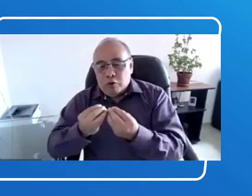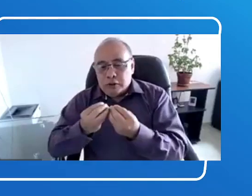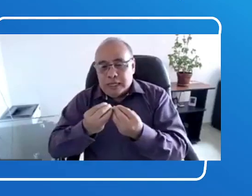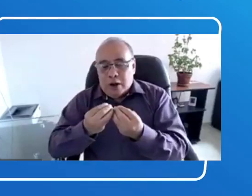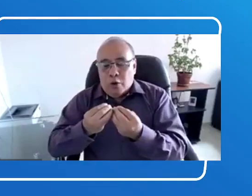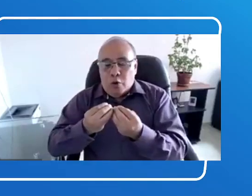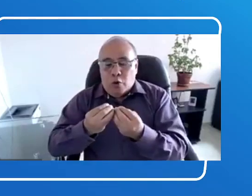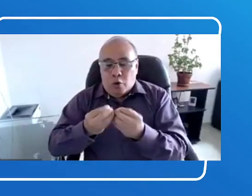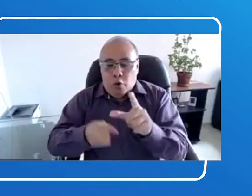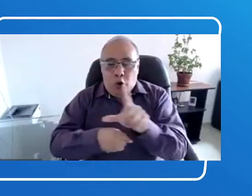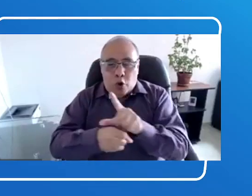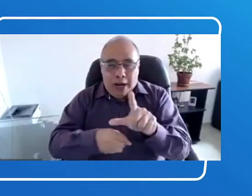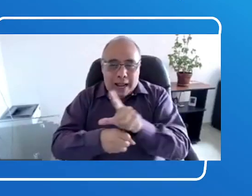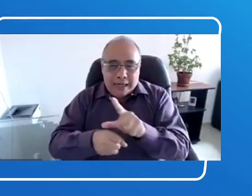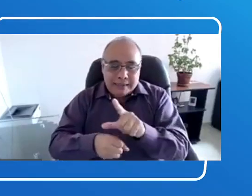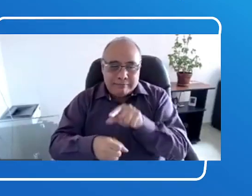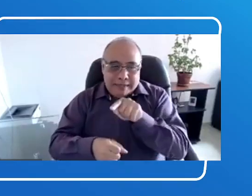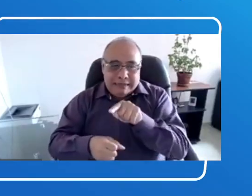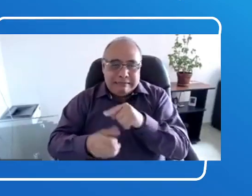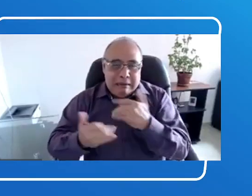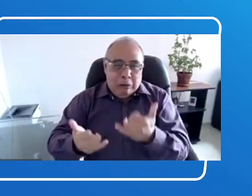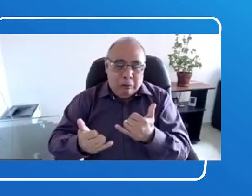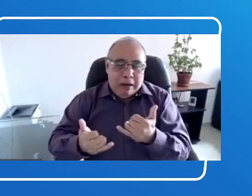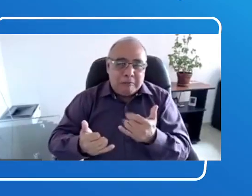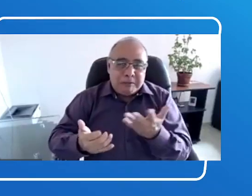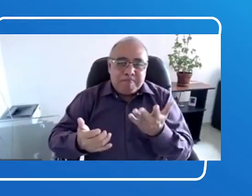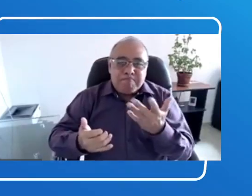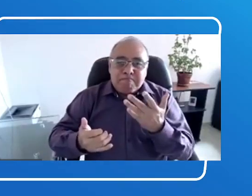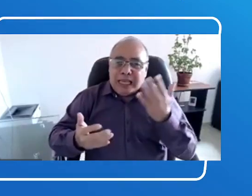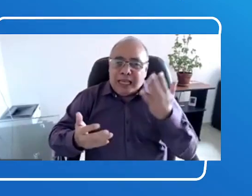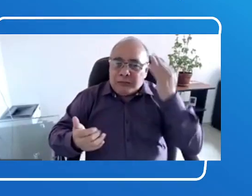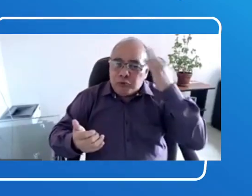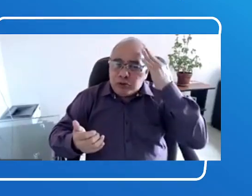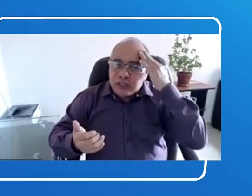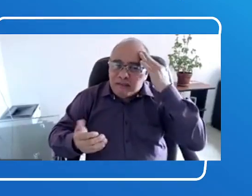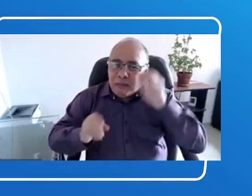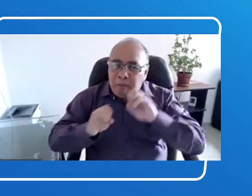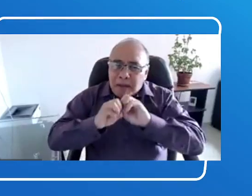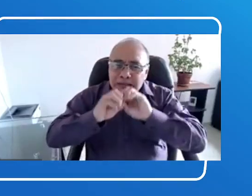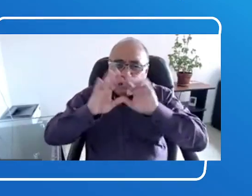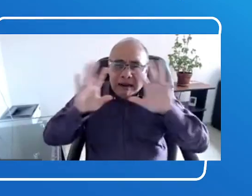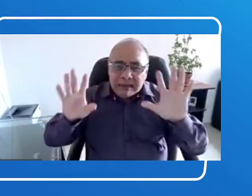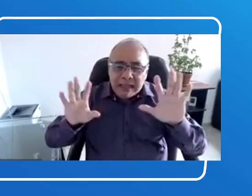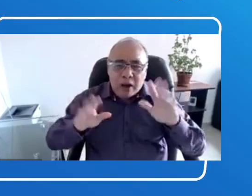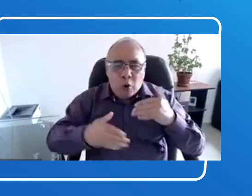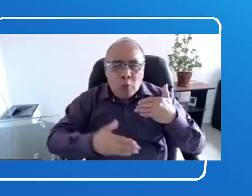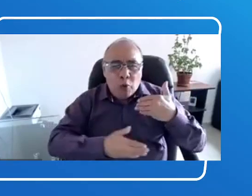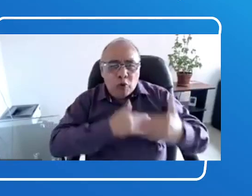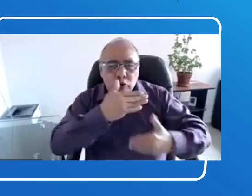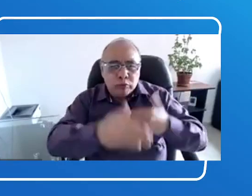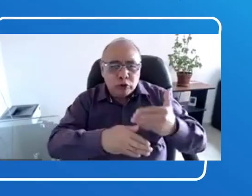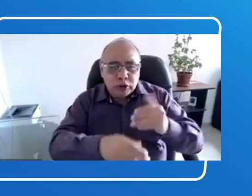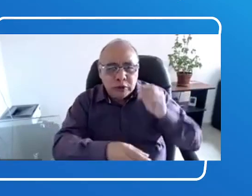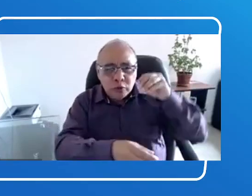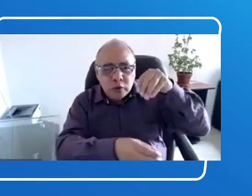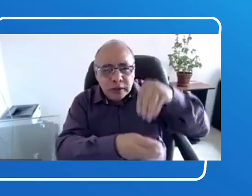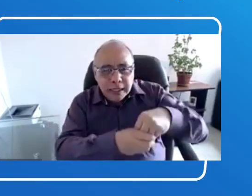en el Consejo Distrital de Discapacidad y también los consejos locales en la ciudad de